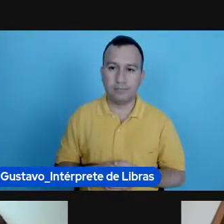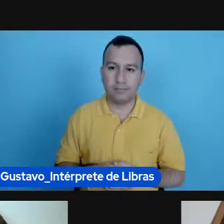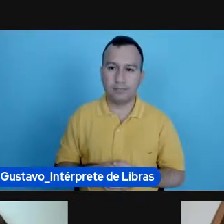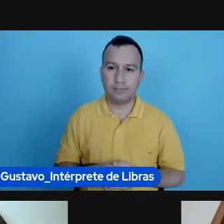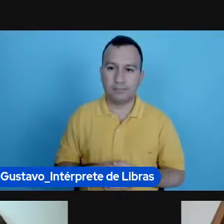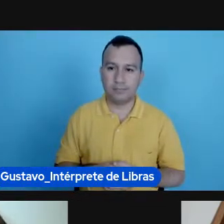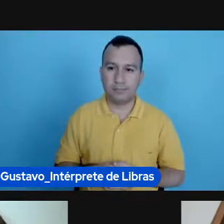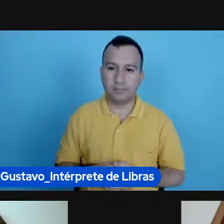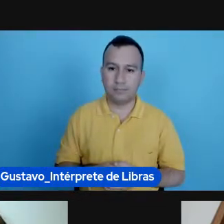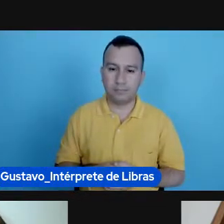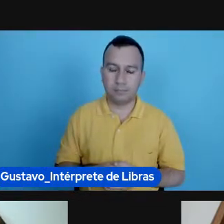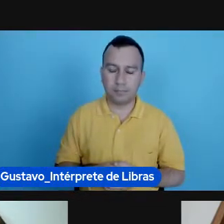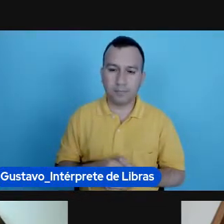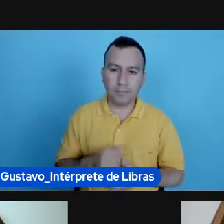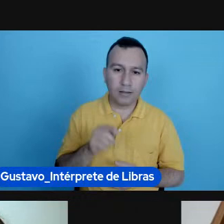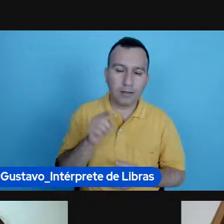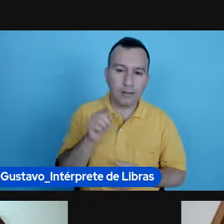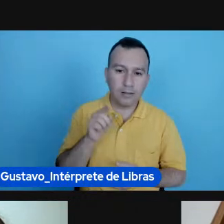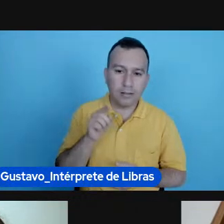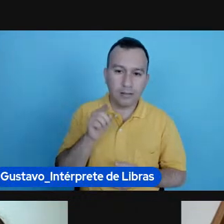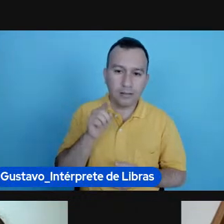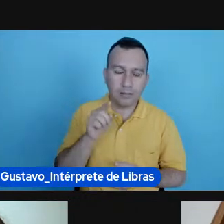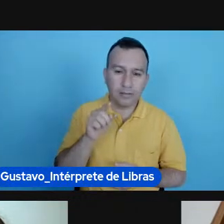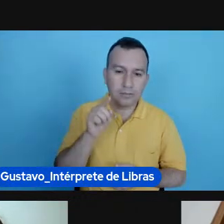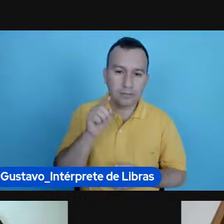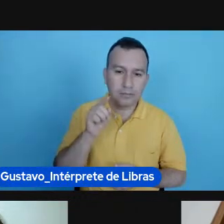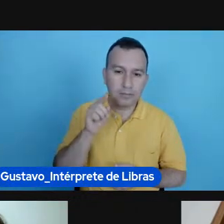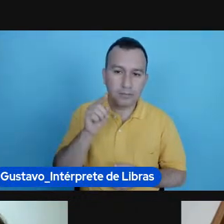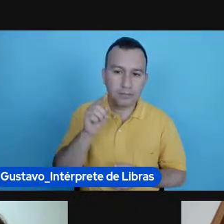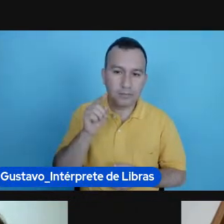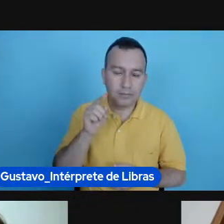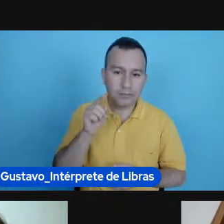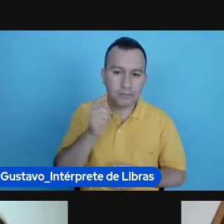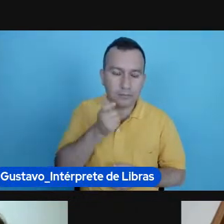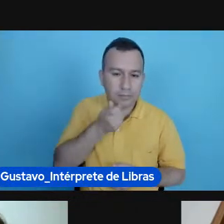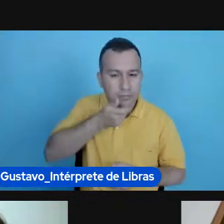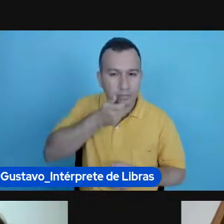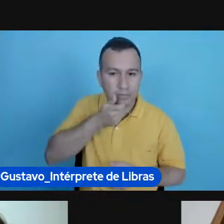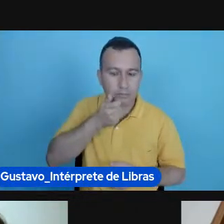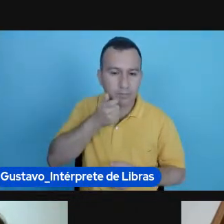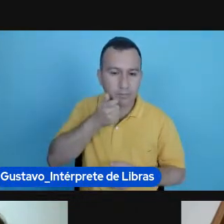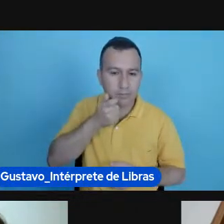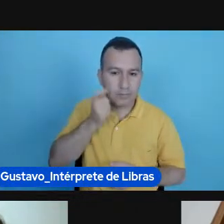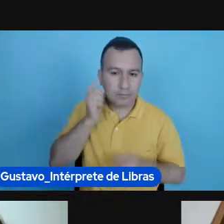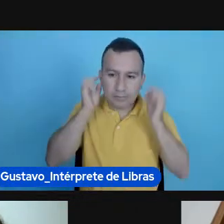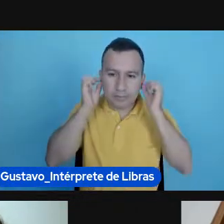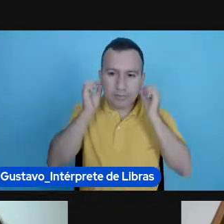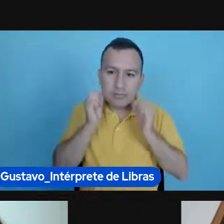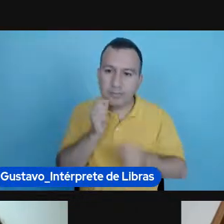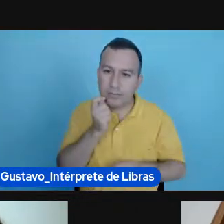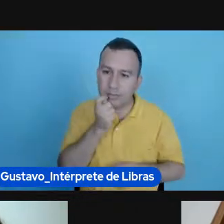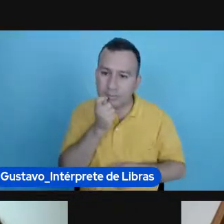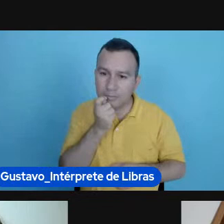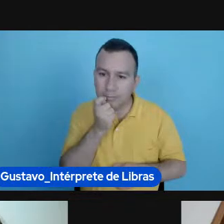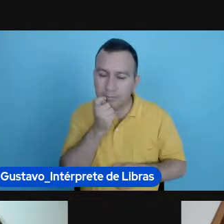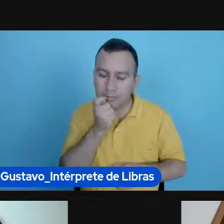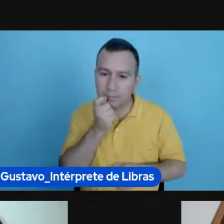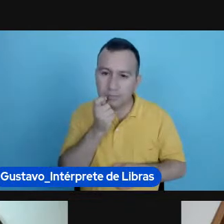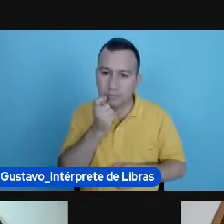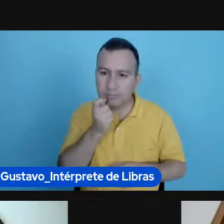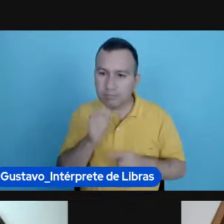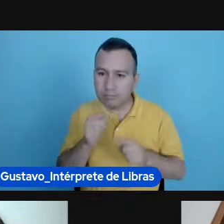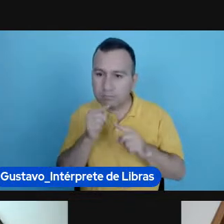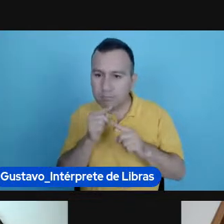Seu fone está desligado, professora. O seu microfone, aliás, desculpa. Ok.